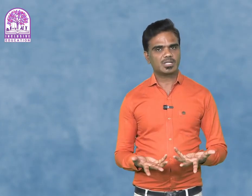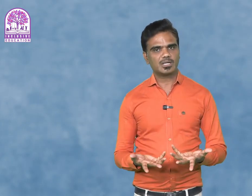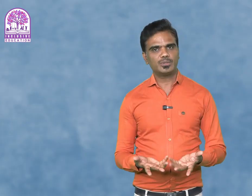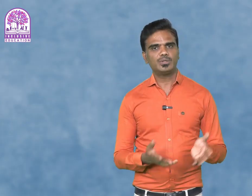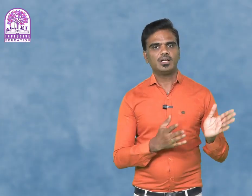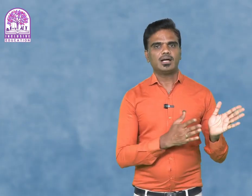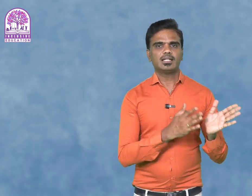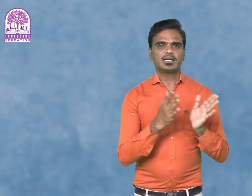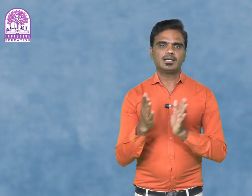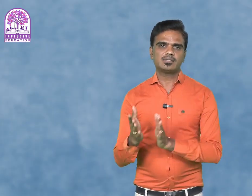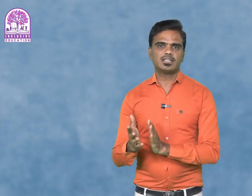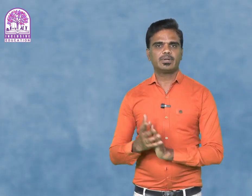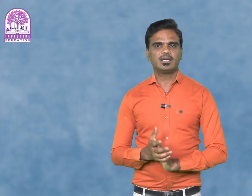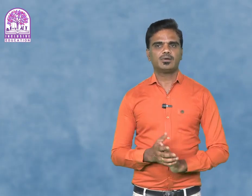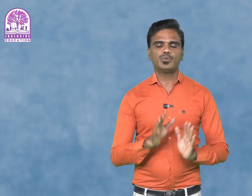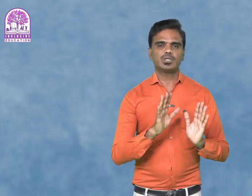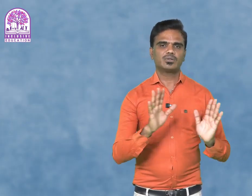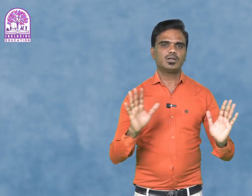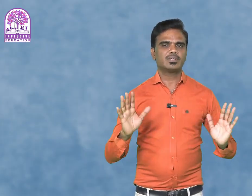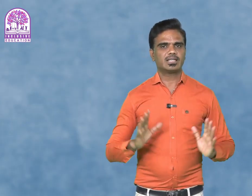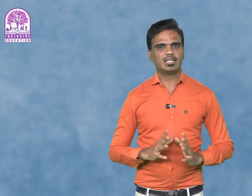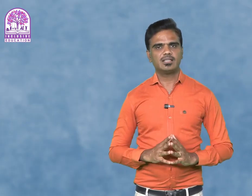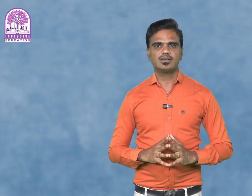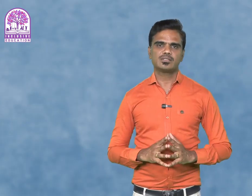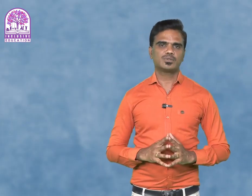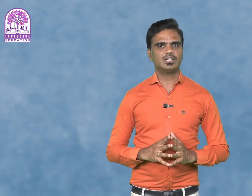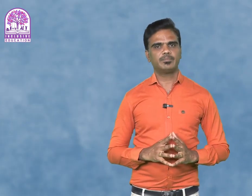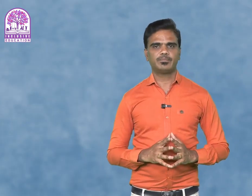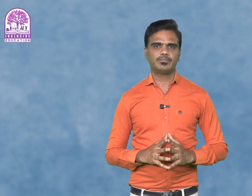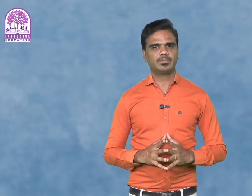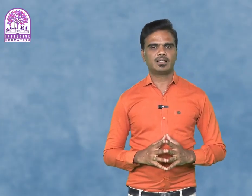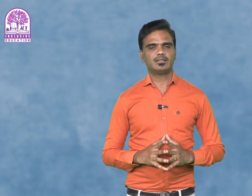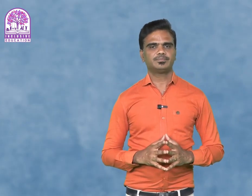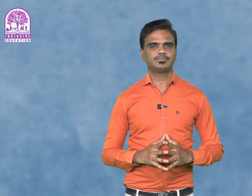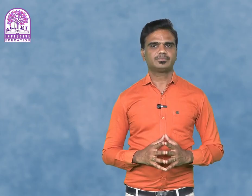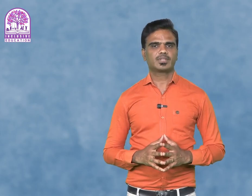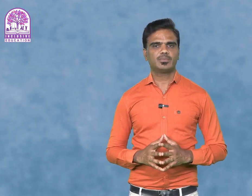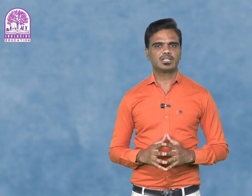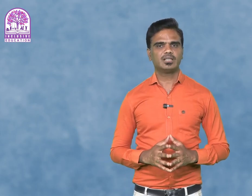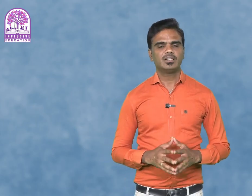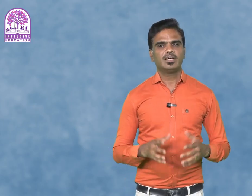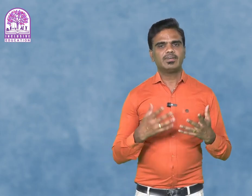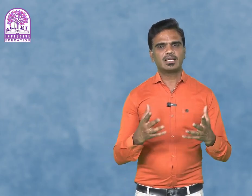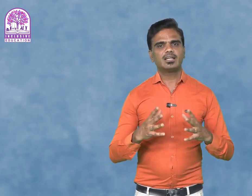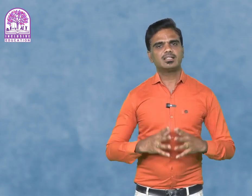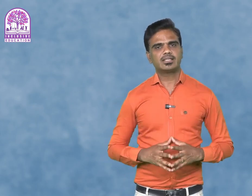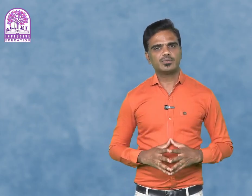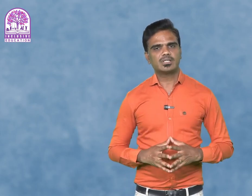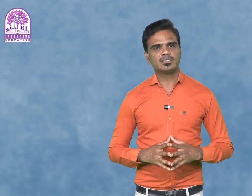போட்டிருக்காங்களோ அந்த கலர் ட்ரெஸ்ஸையும் என்ன பண்ணலாம், ஒவ்வொருத்தவங்களும் அவங்க சைனில் சொல்லி பழகலாம், புரியுதுங்களா. வேறு எங்கெங்கெல்லாம் அந்த சைன் யூஸ் ஆகுது